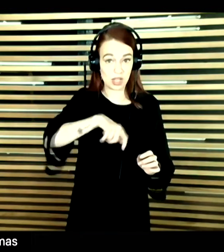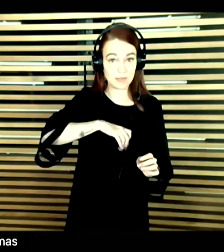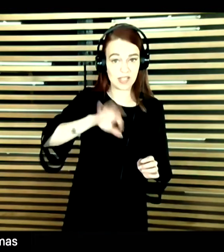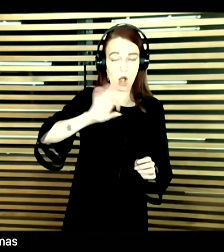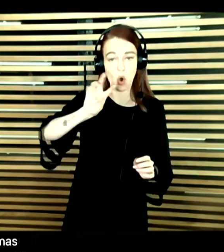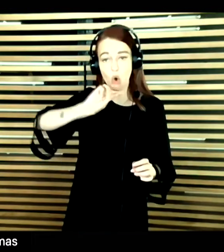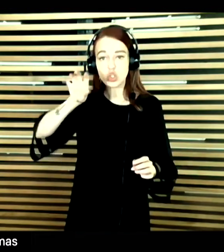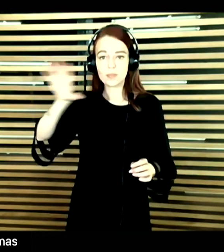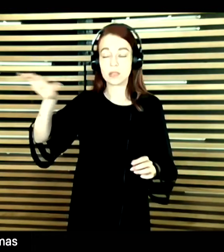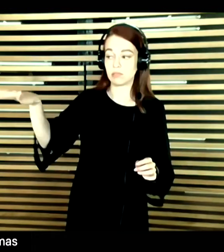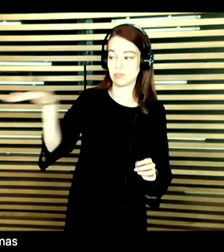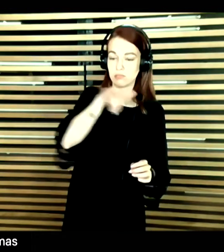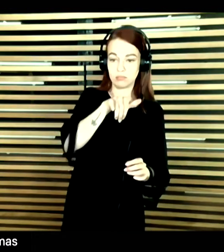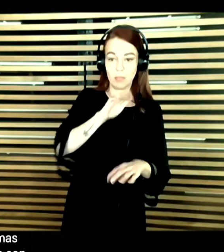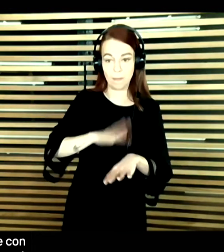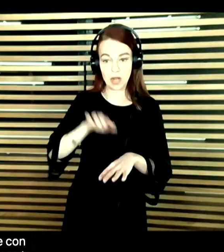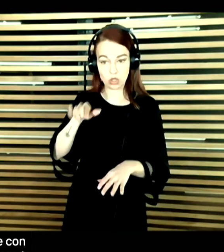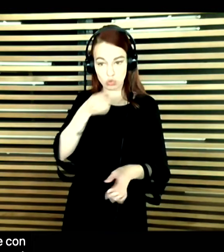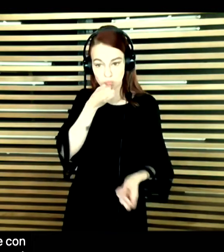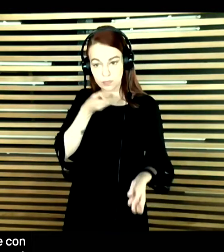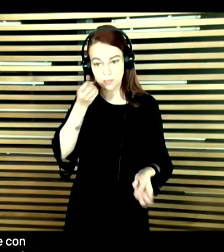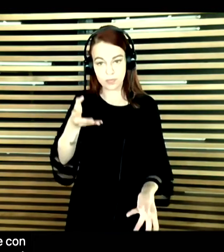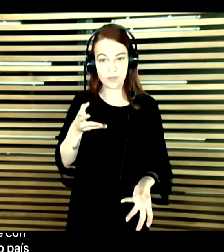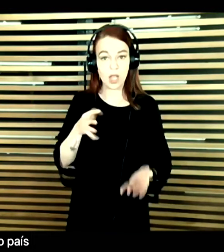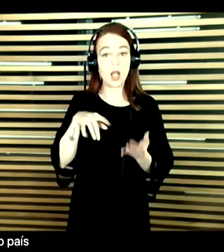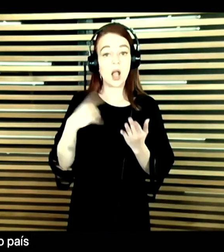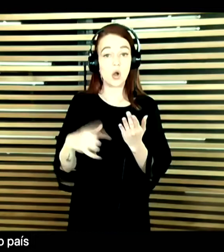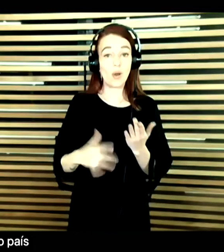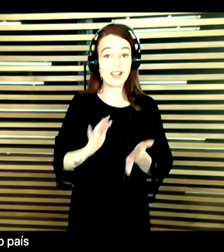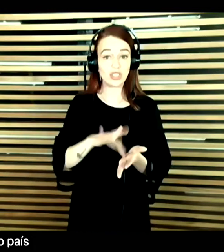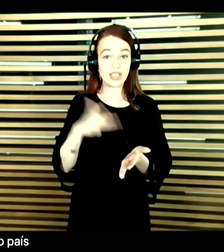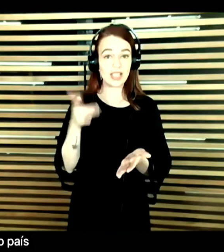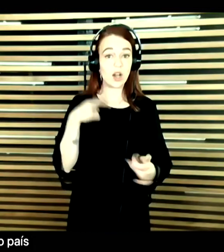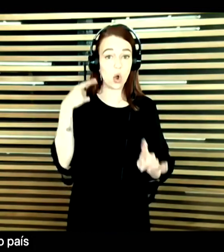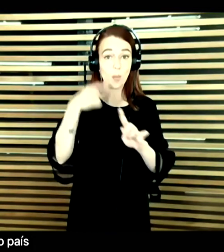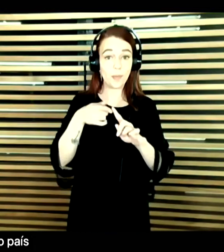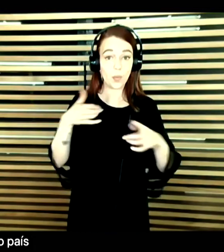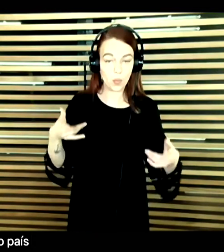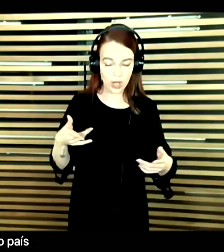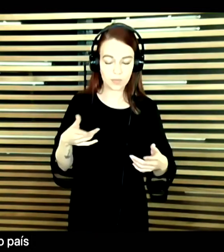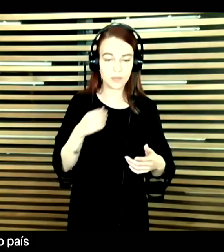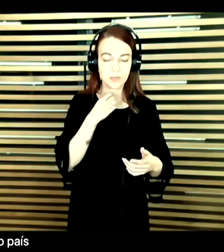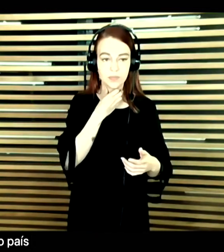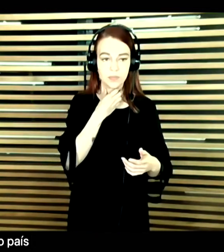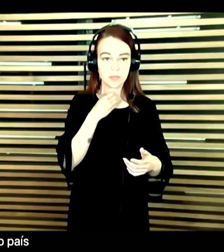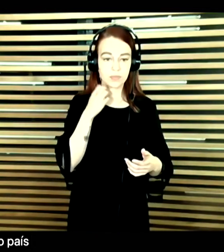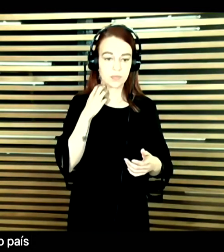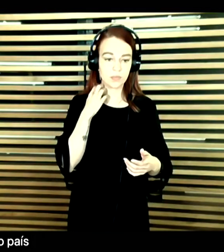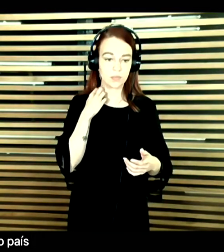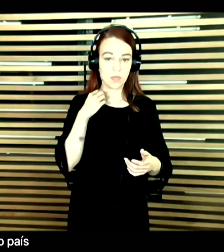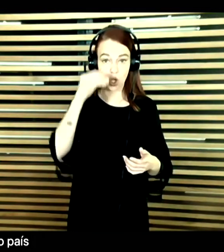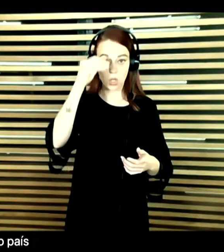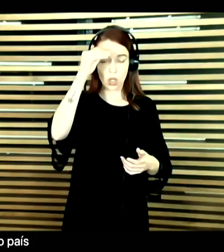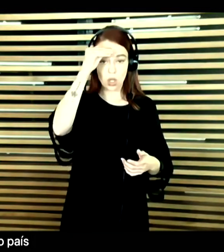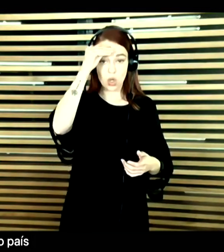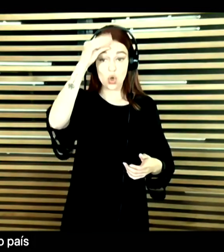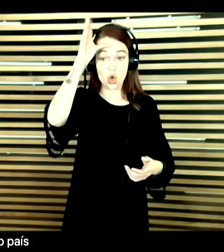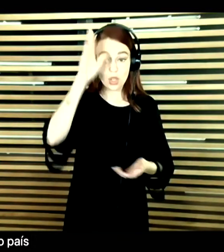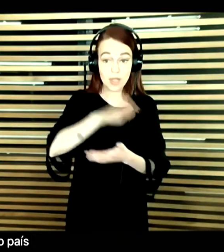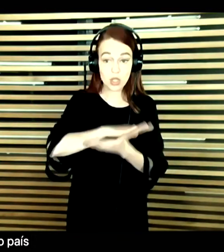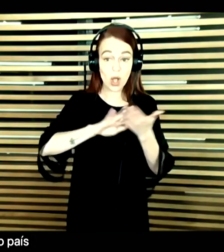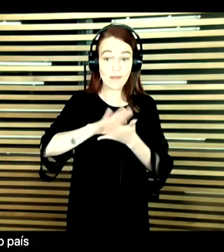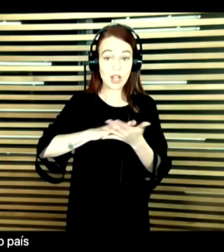otros países. El objetivo de los cuadernos digitales va a ser aumentar el conocimiento en torno a las artes escénicas y